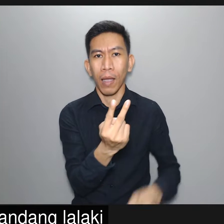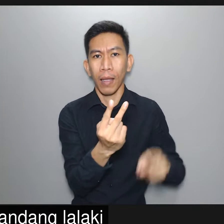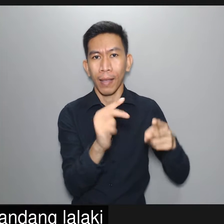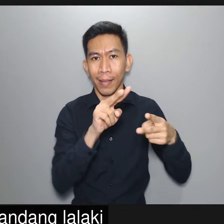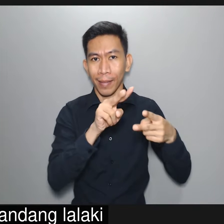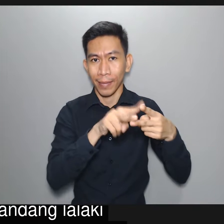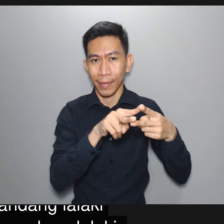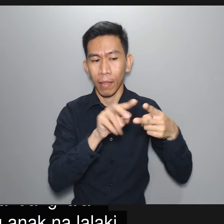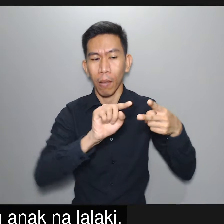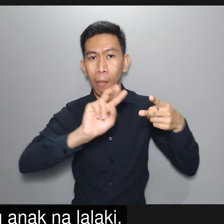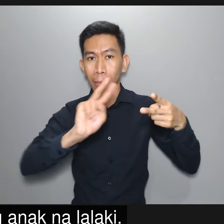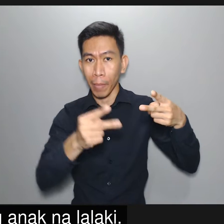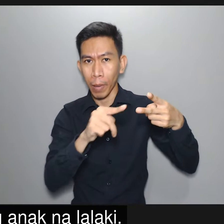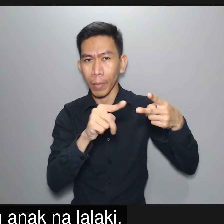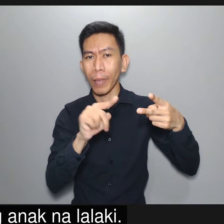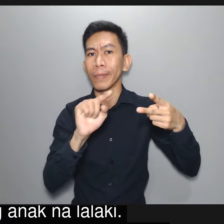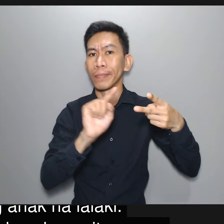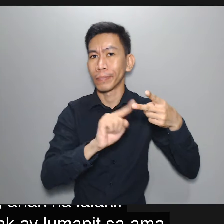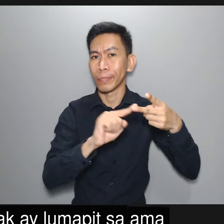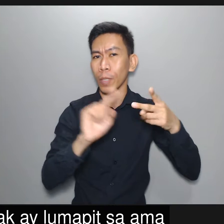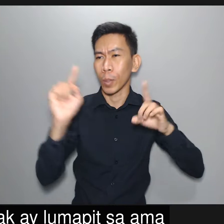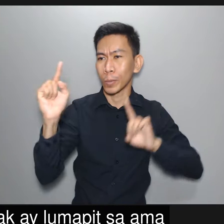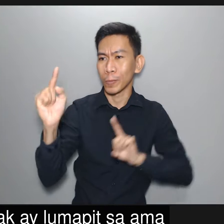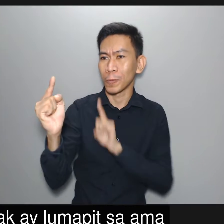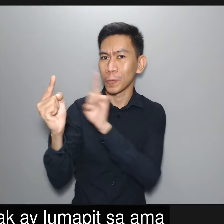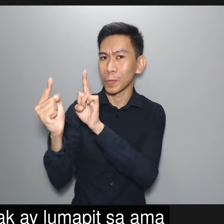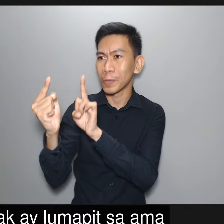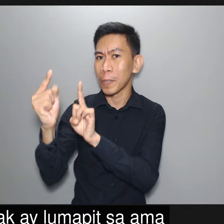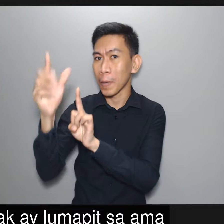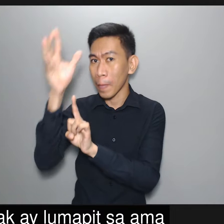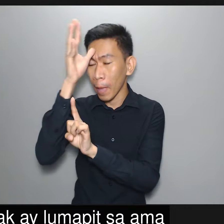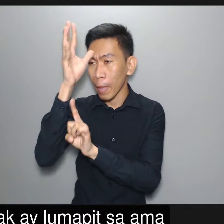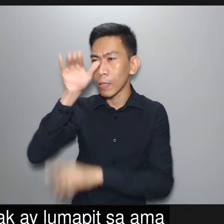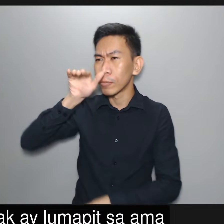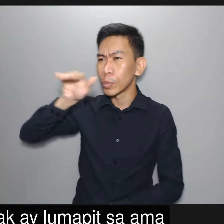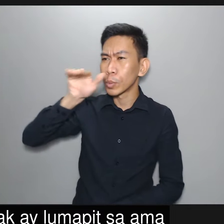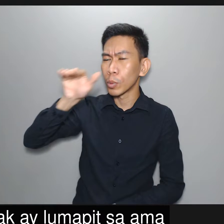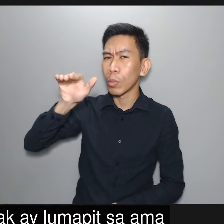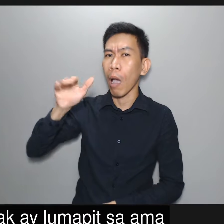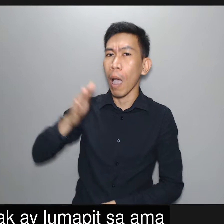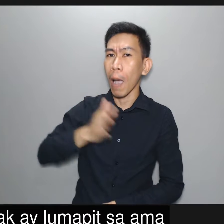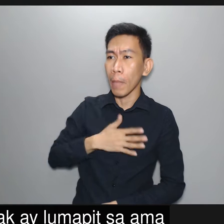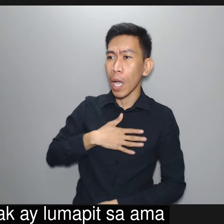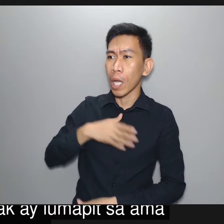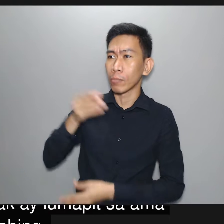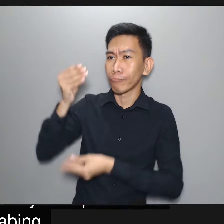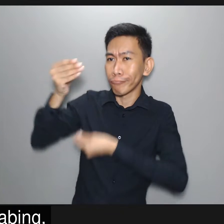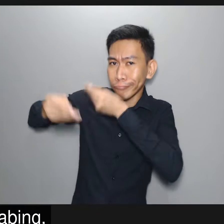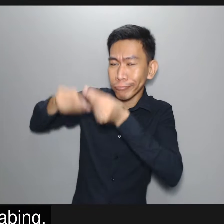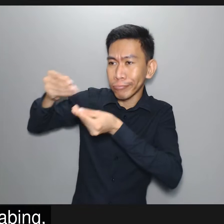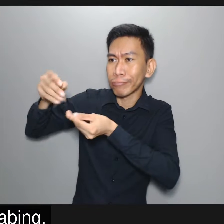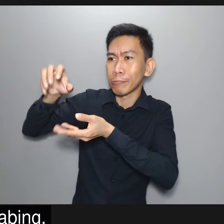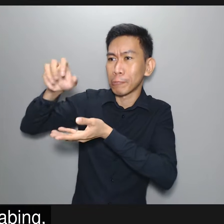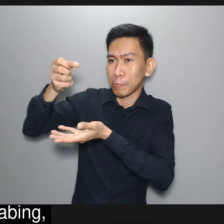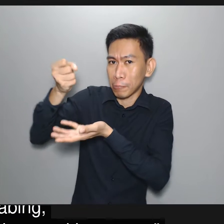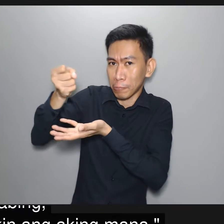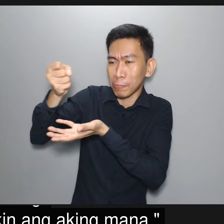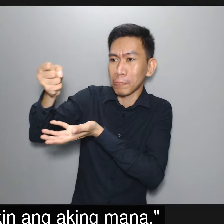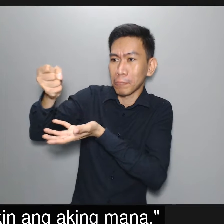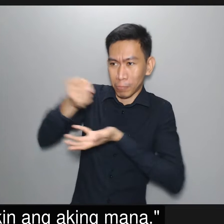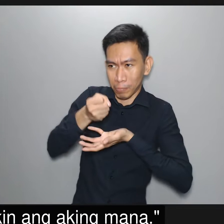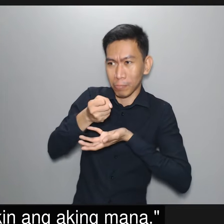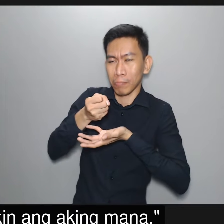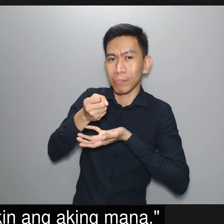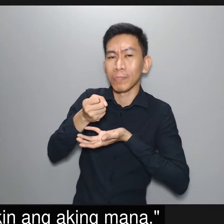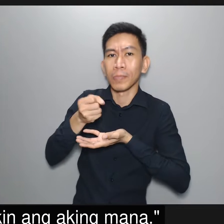ay lumapit sa ama at nagsabing, "Ama, ibigay mo sa akin ang aking mana." Kaya ang ginawa ng ama